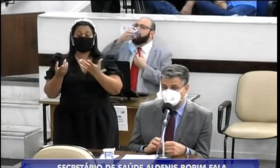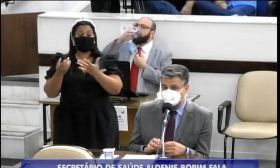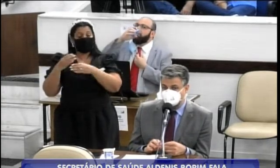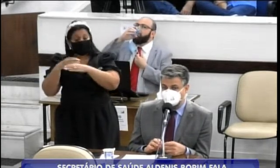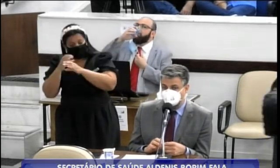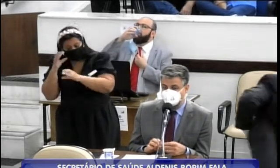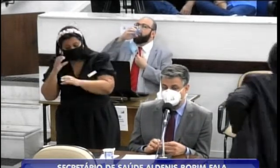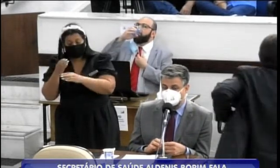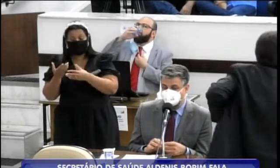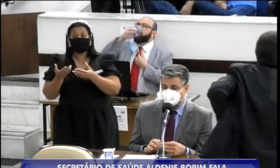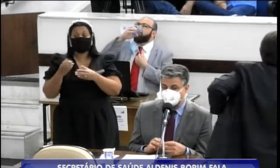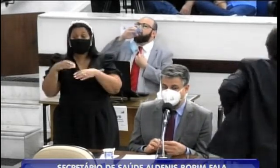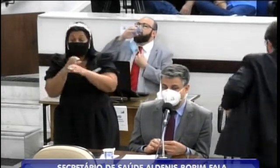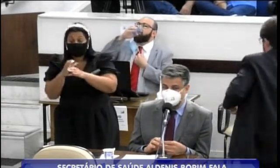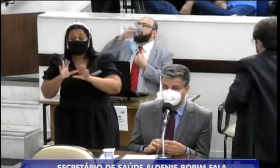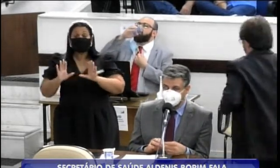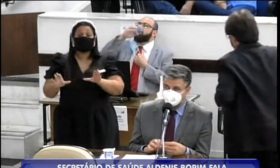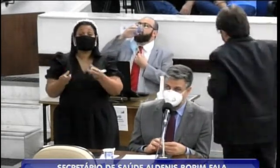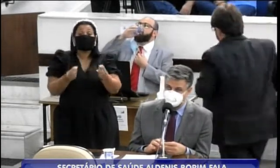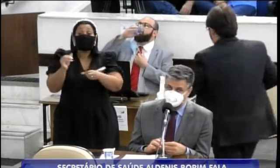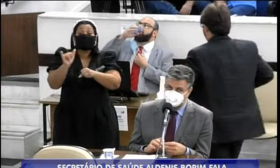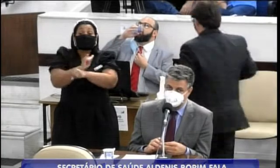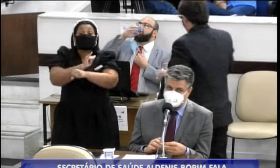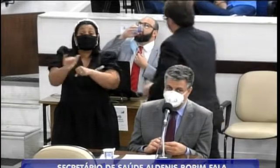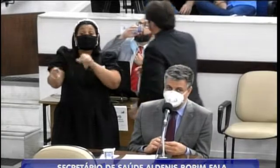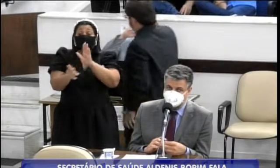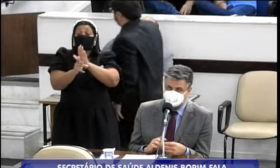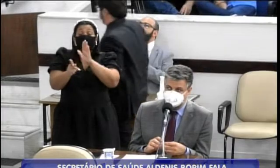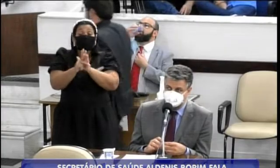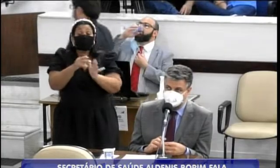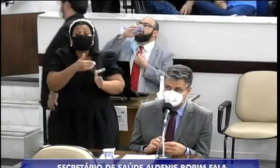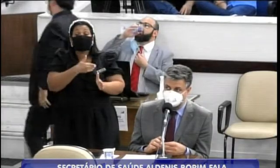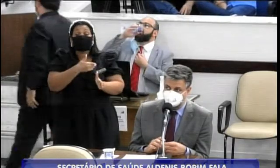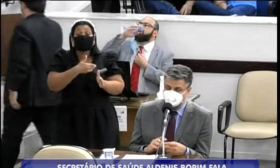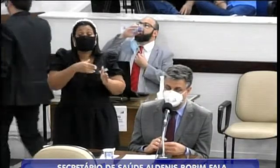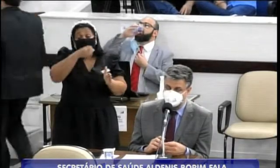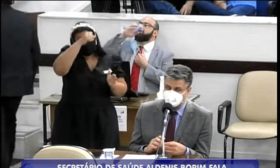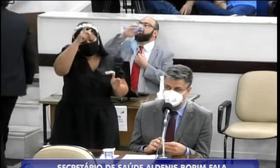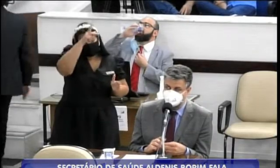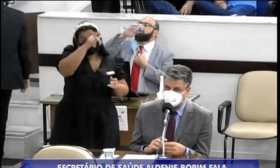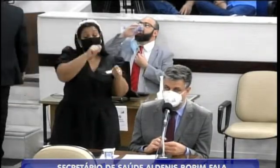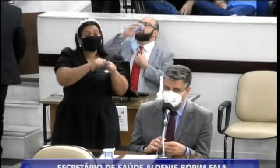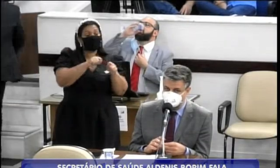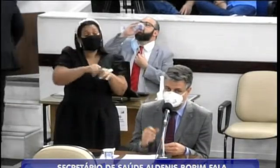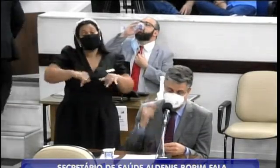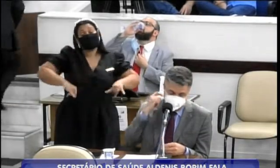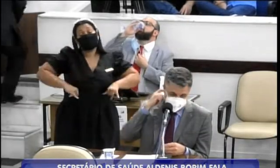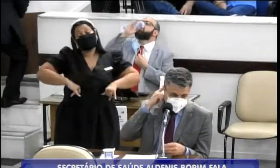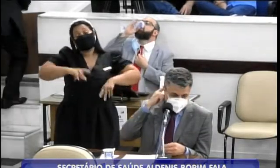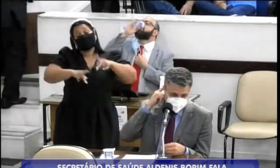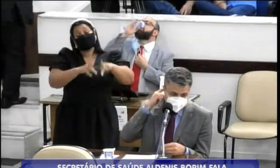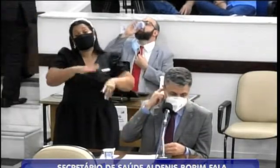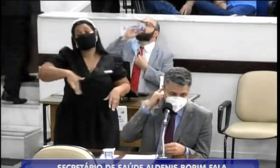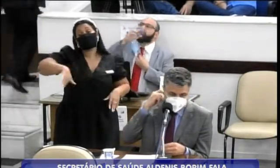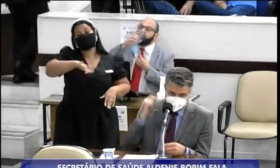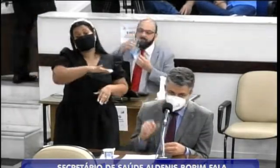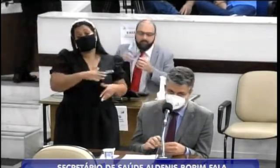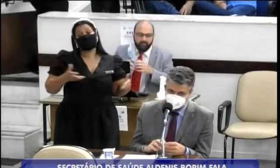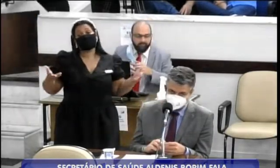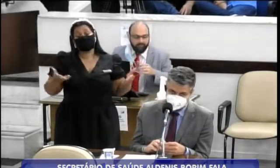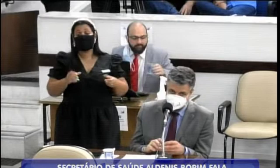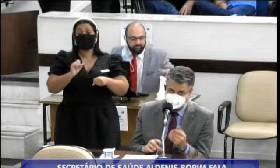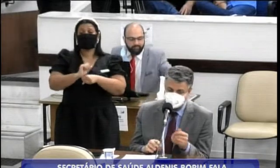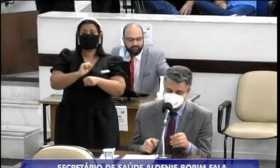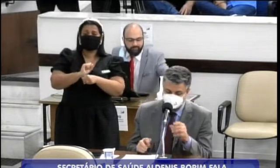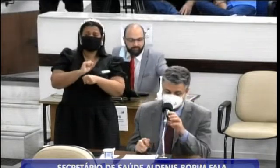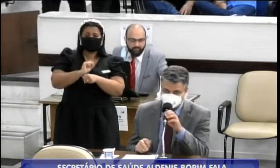a estratégia do governo para arrefecer esse sofrimento imenso da população que aguarda por uma